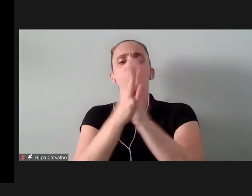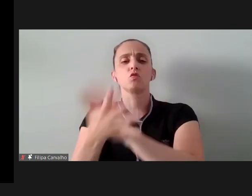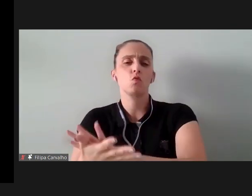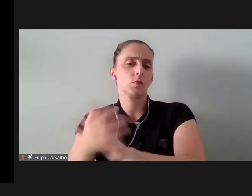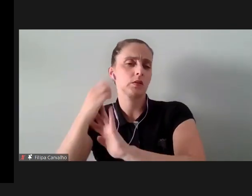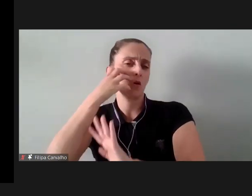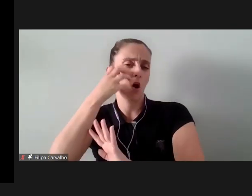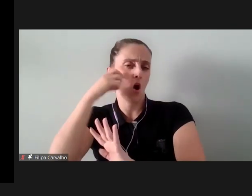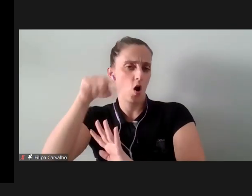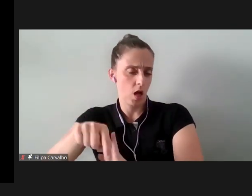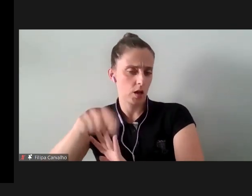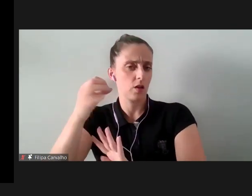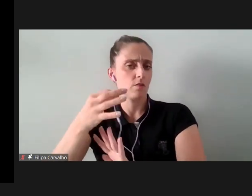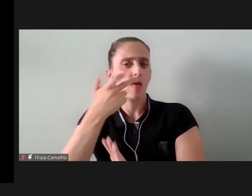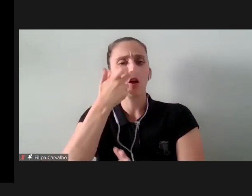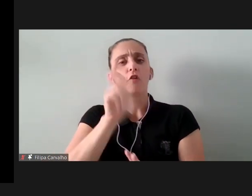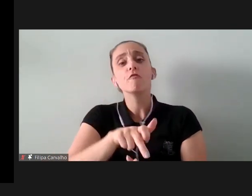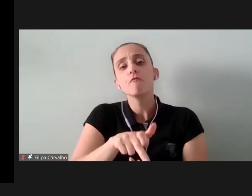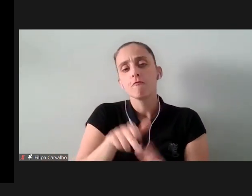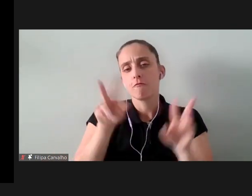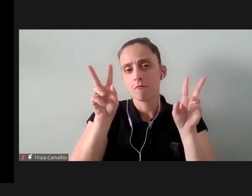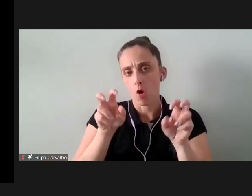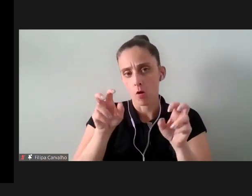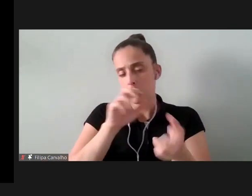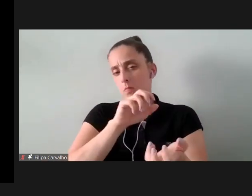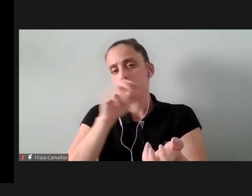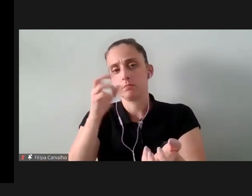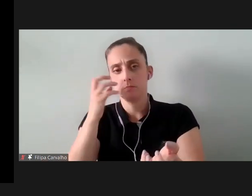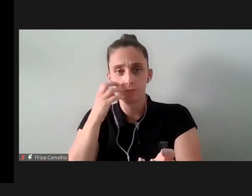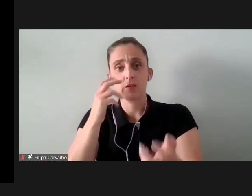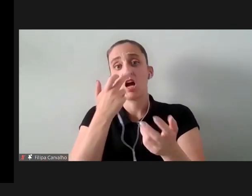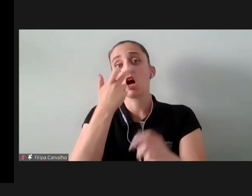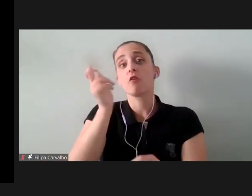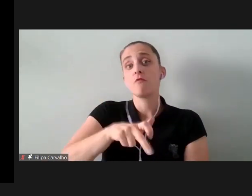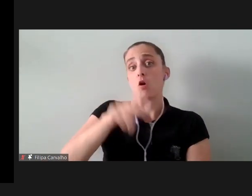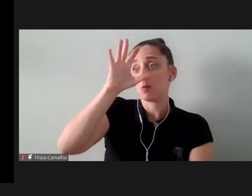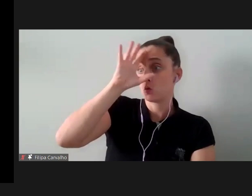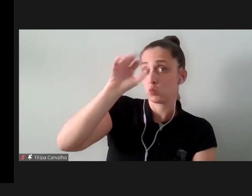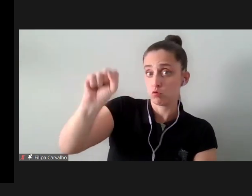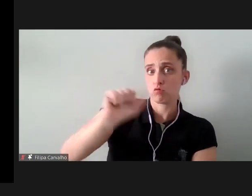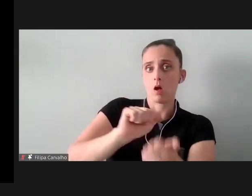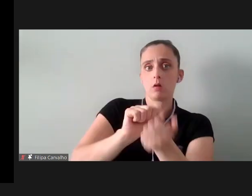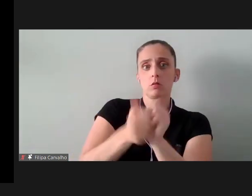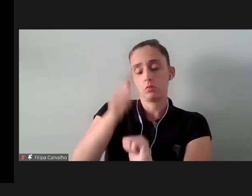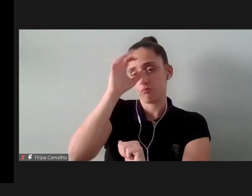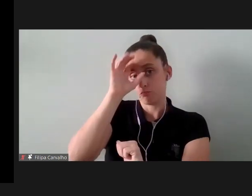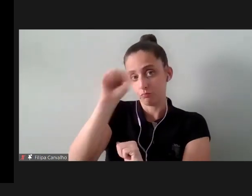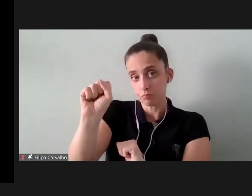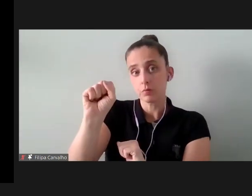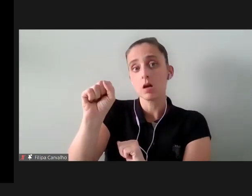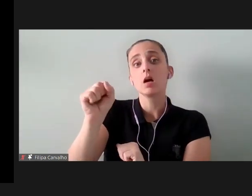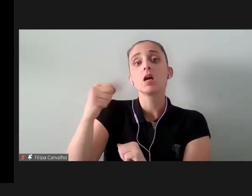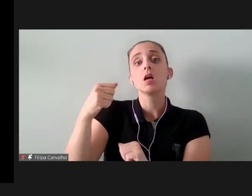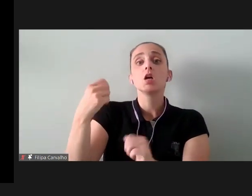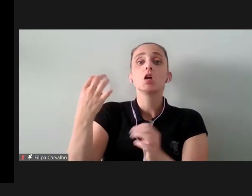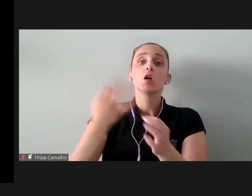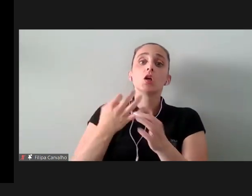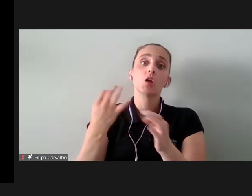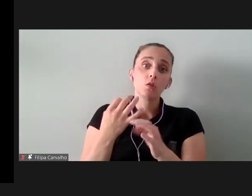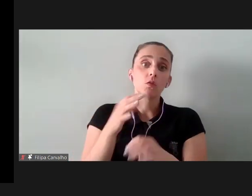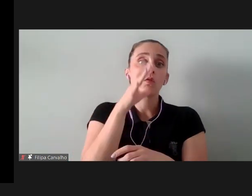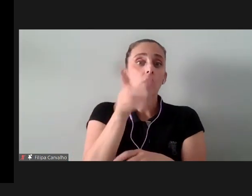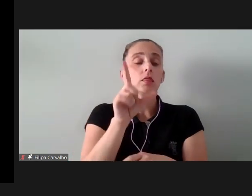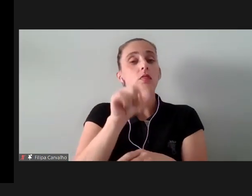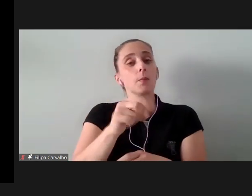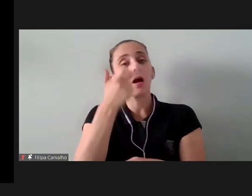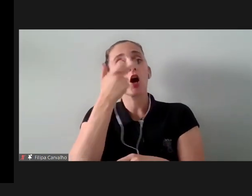vivendo, que se integram todos eles na reforma do Estado, e fiz menção à reforma